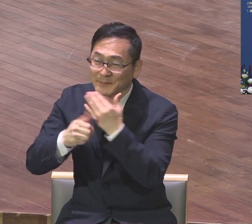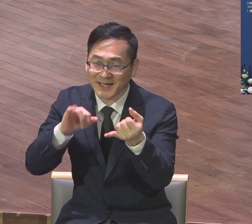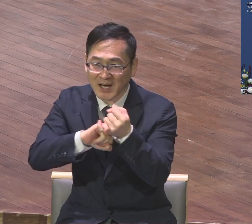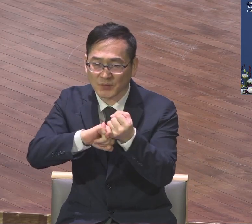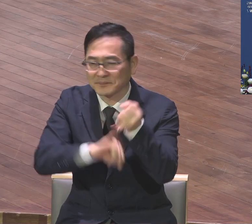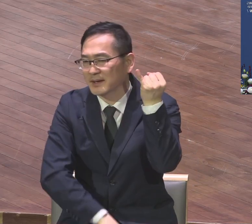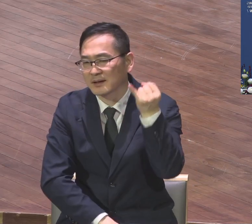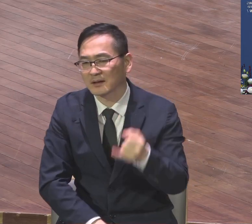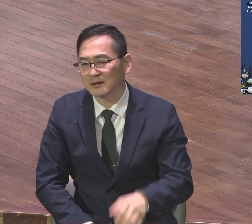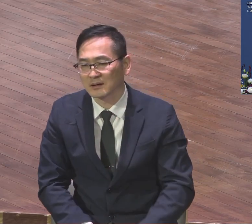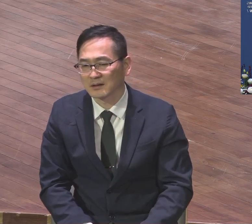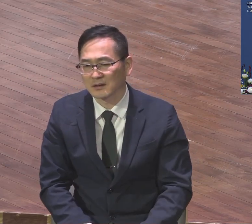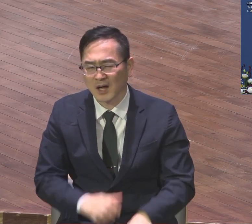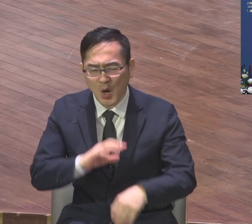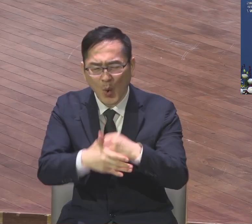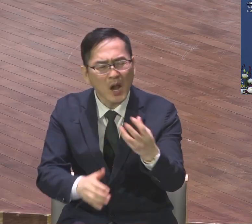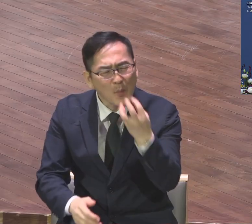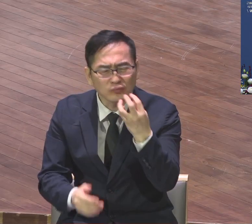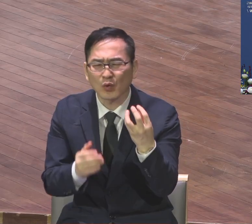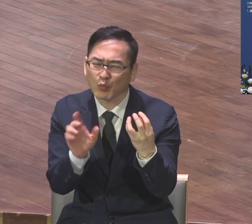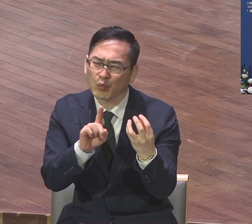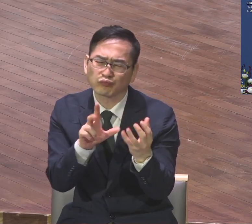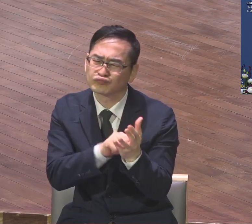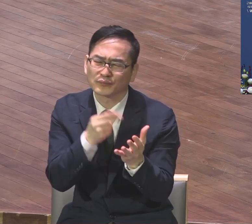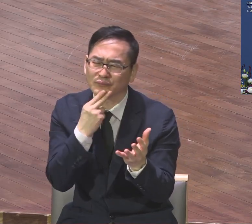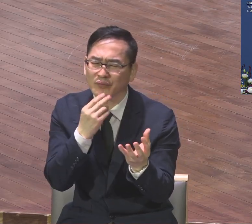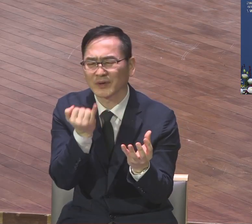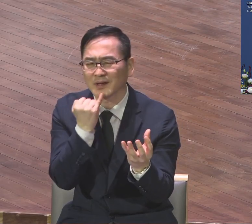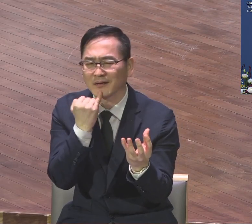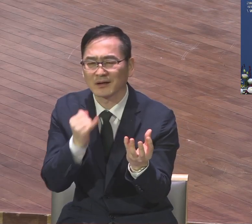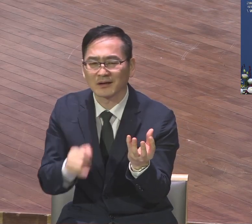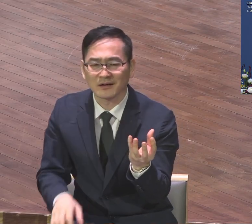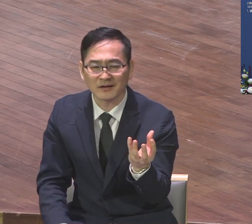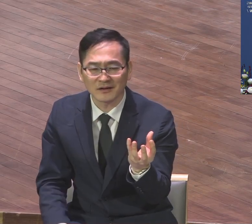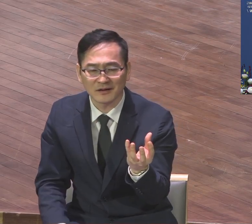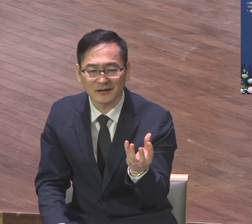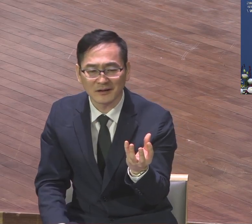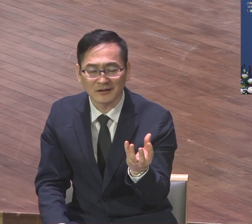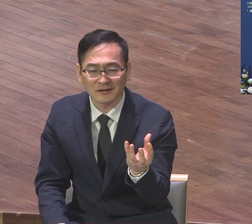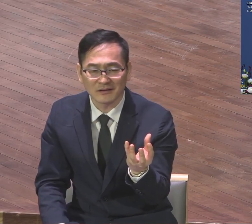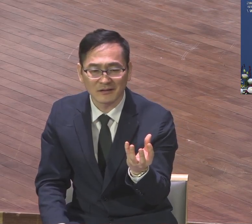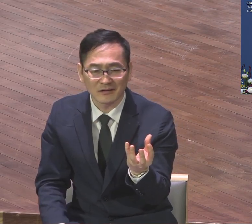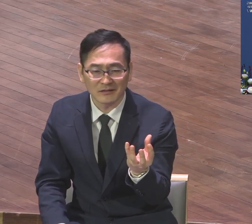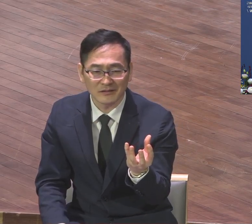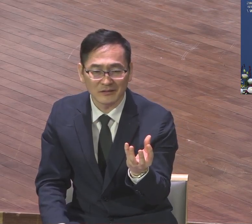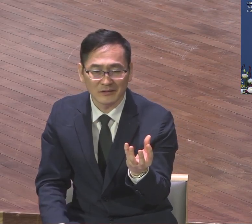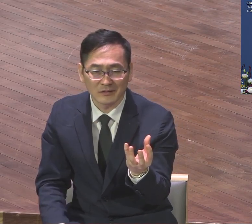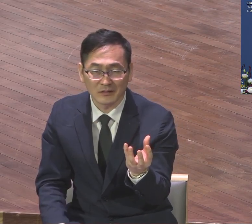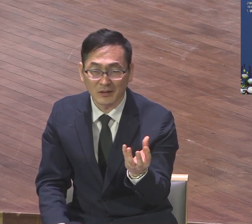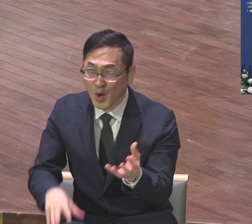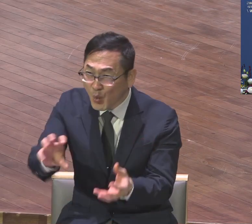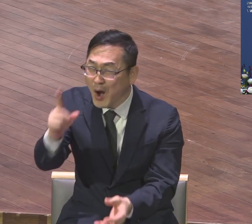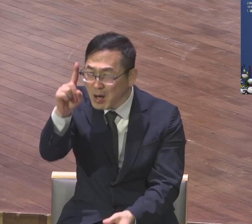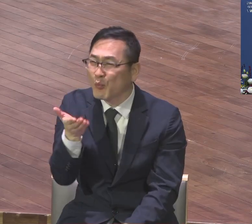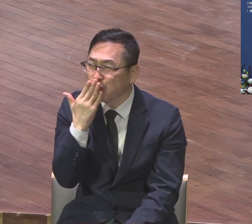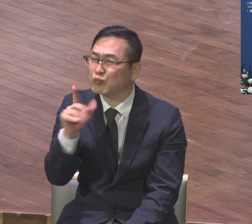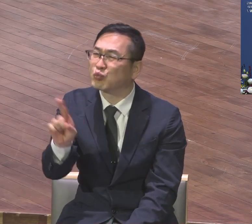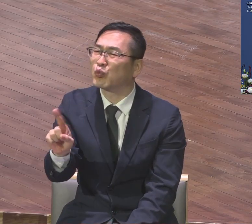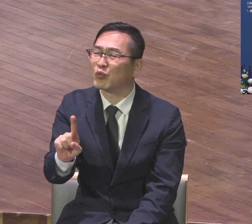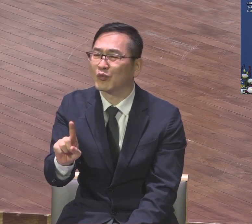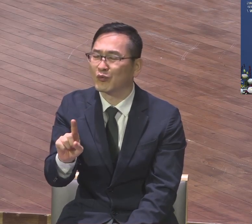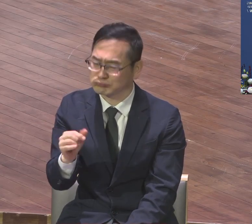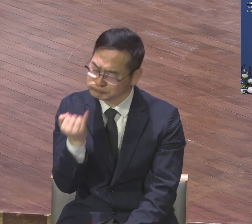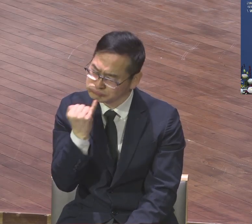과일 먹는 게 뭐가 죄입니까? 과일 먹는 게 뭐가 죄입니까? 생각하는 분도 있겠는데, 이 선악과는,